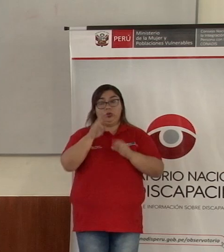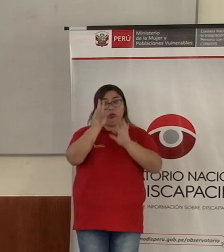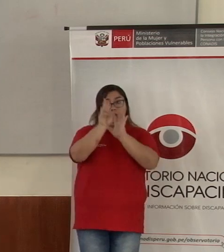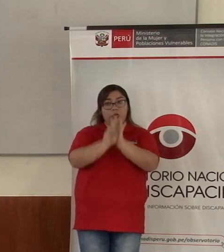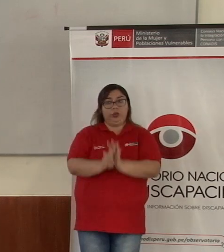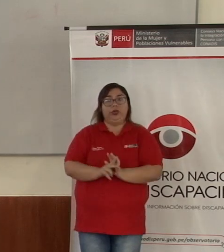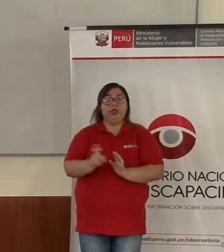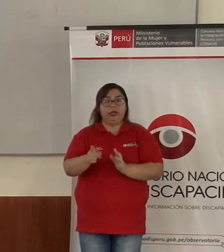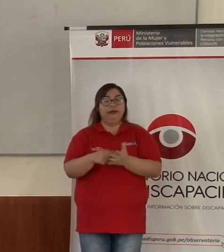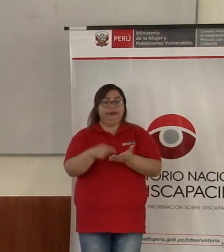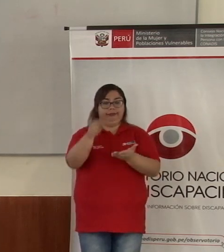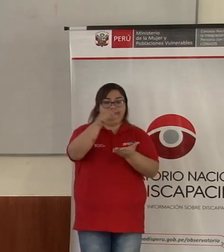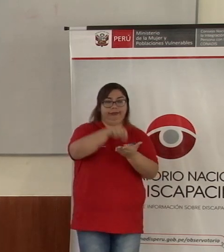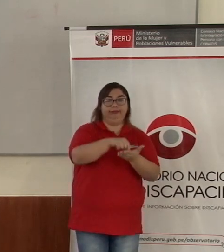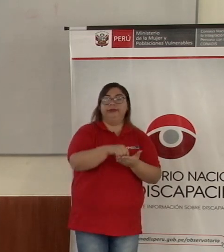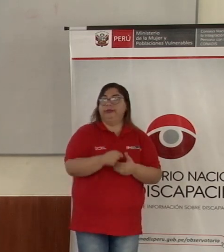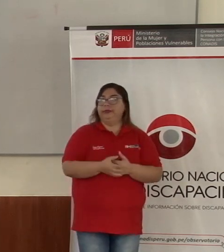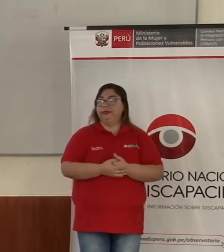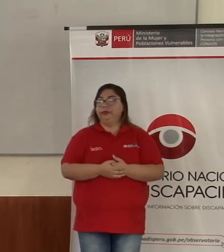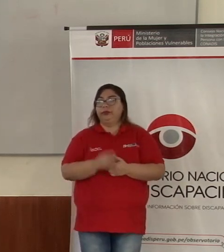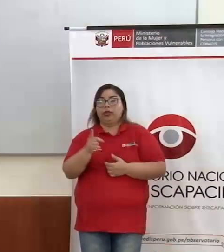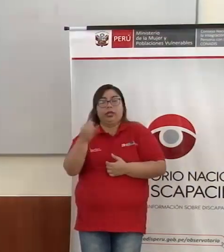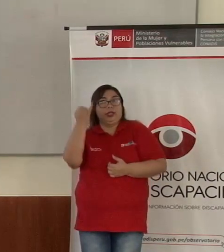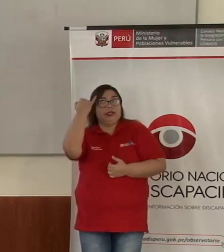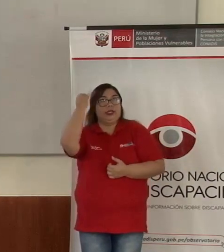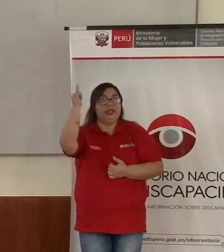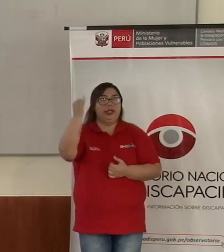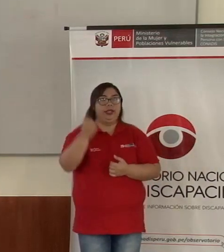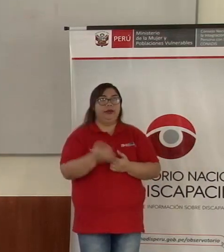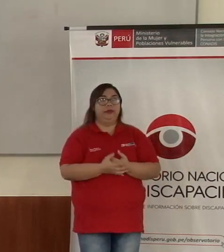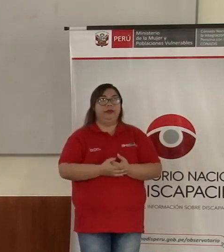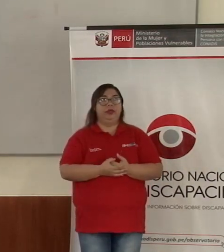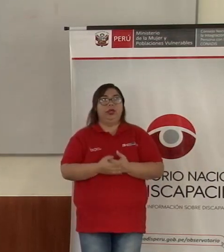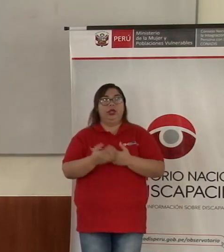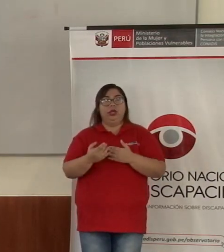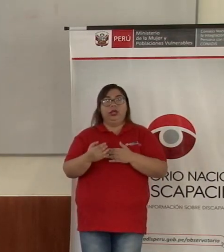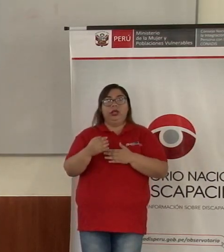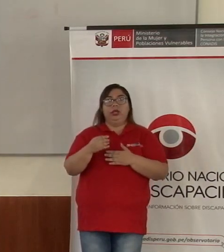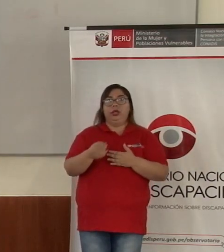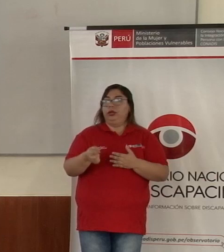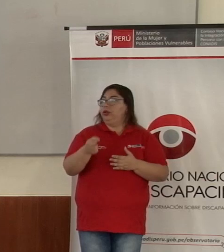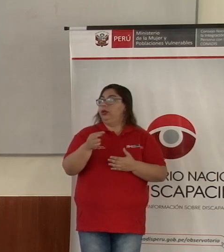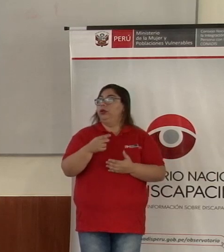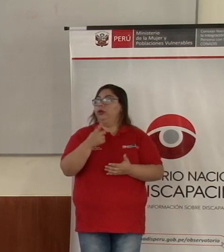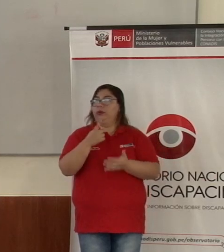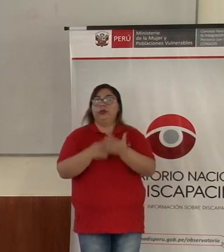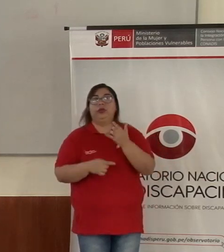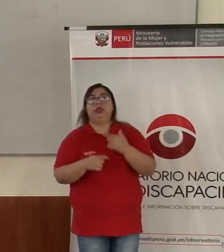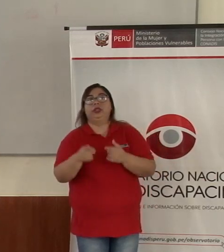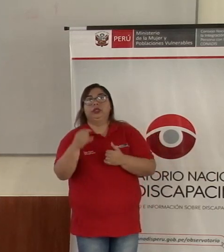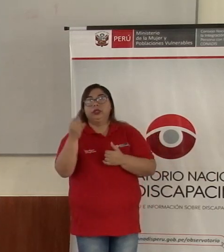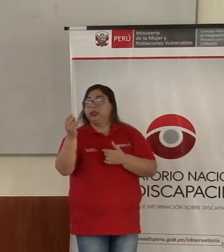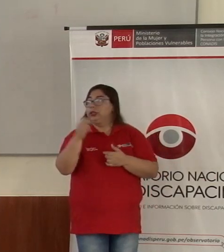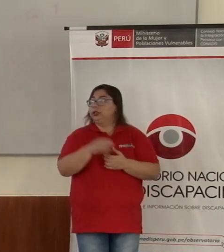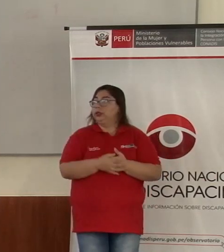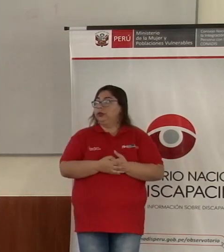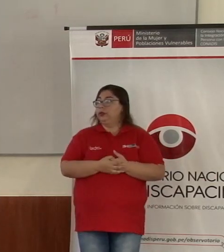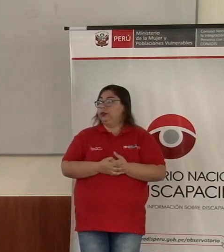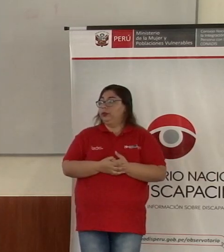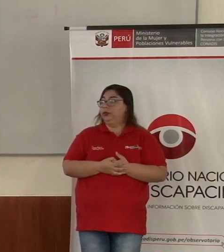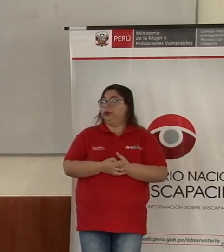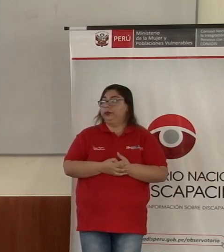sea considerada. Esa es la idea. Por eso que se colocó esto. Ahora